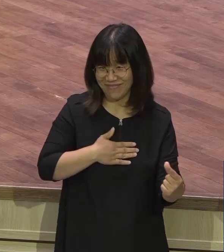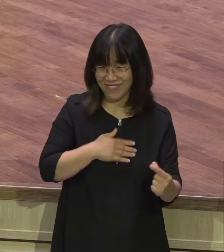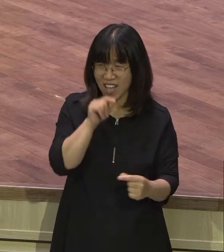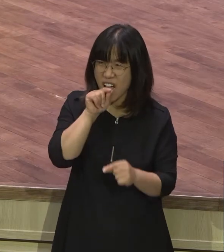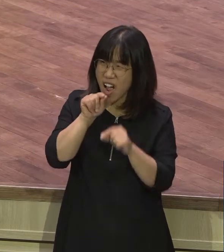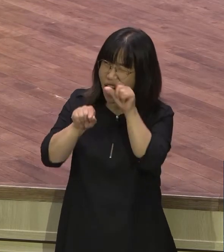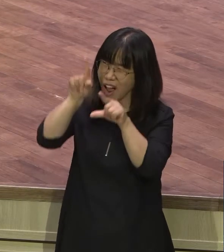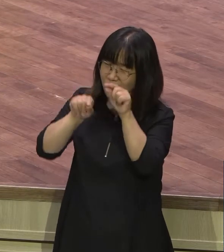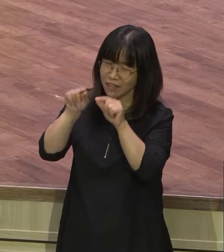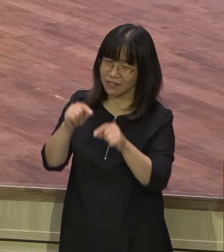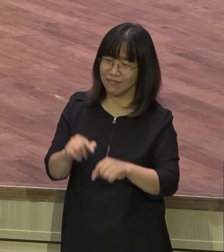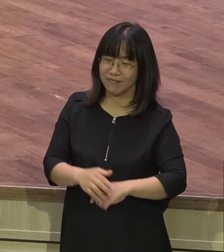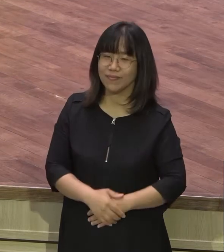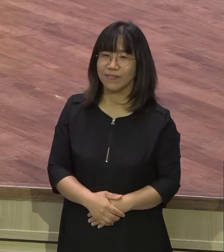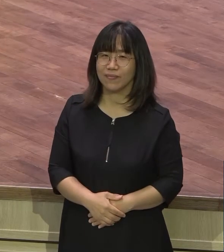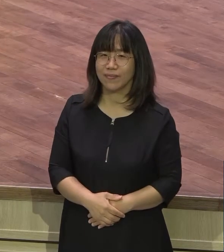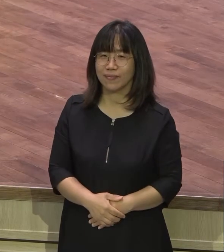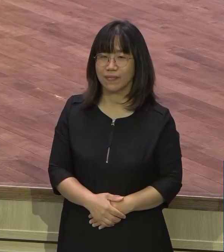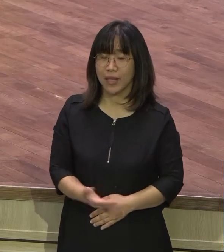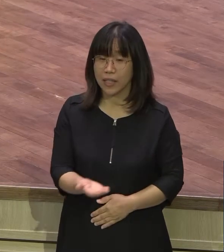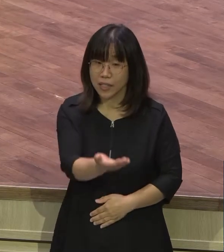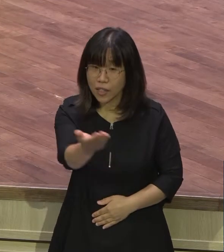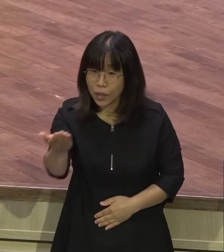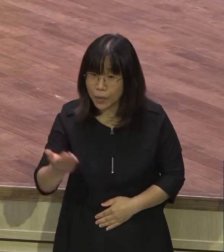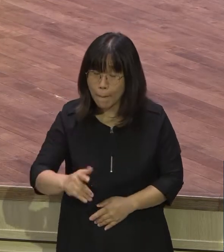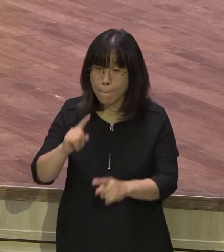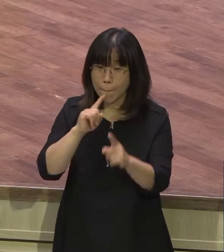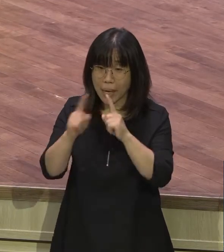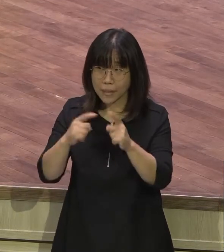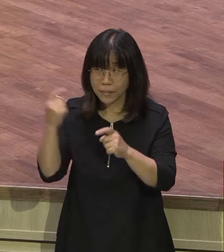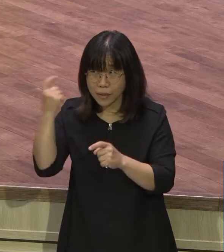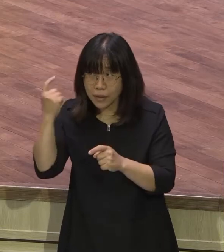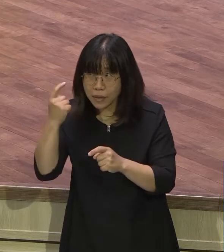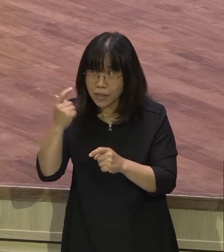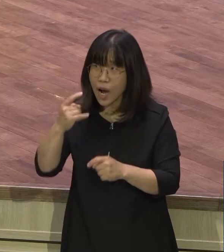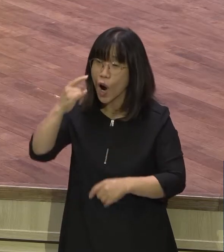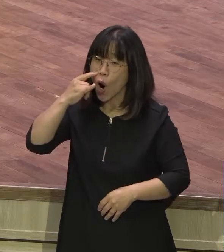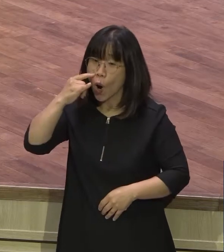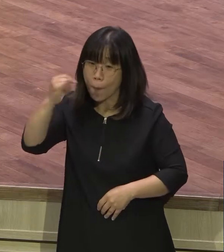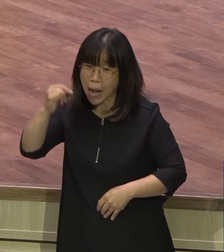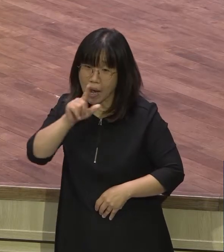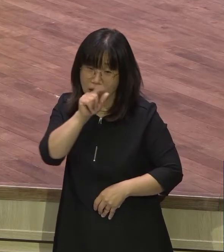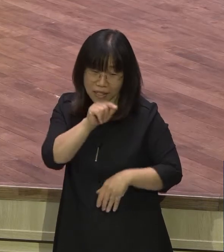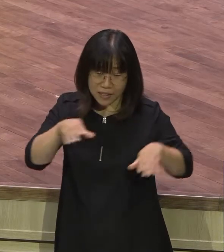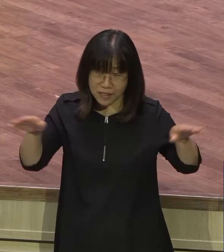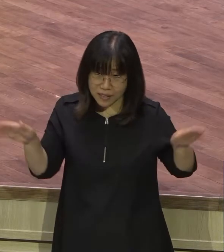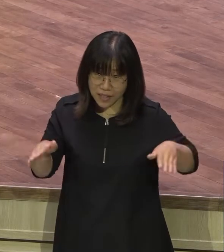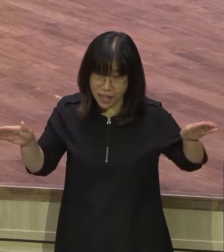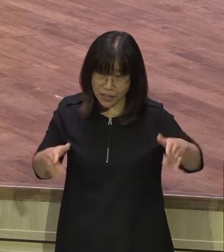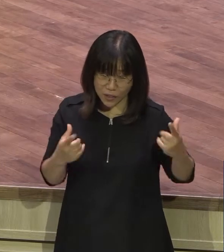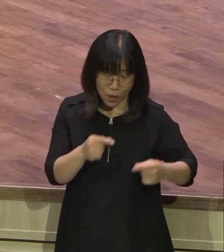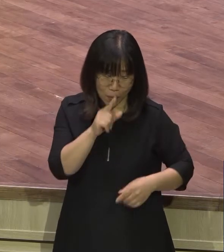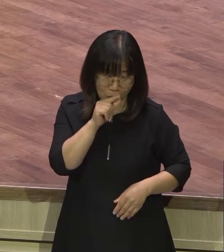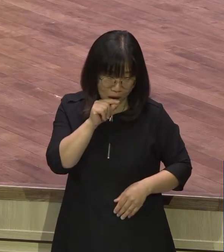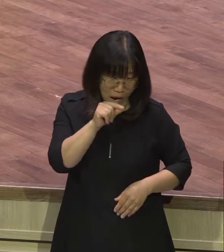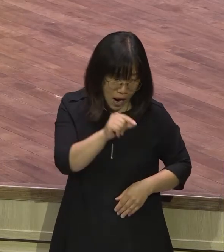그렇대요 여러분이 말씀 받을 때요 어미새가 와서 이 먹이를 줄 때 입을